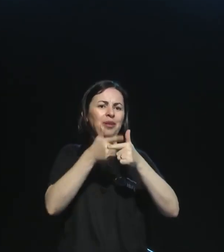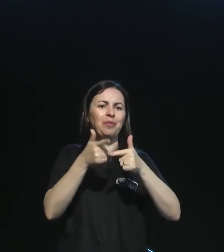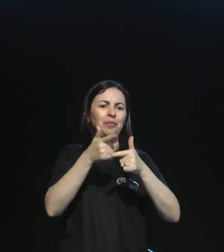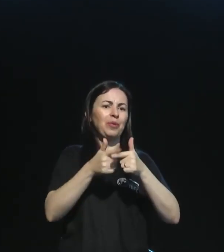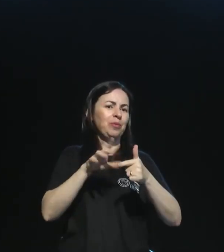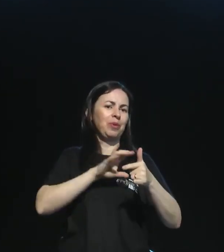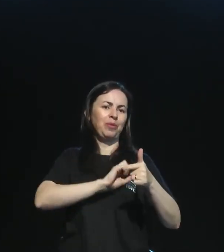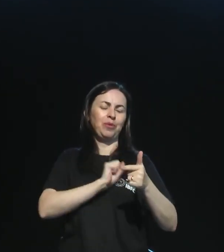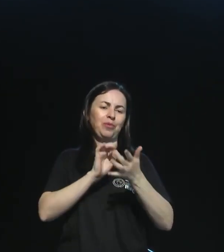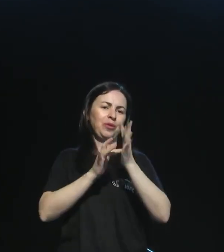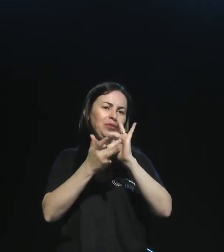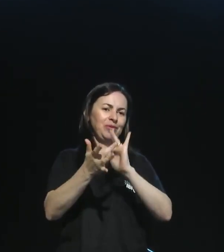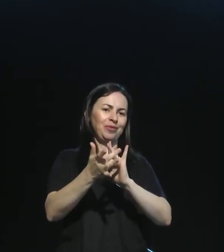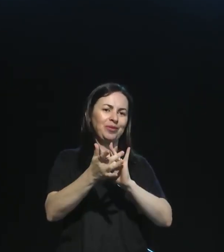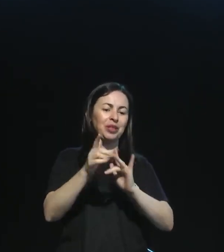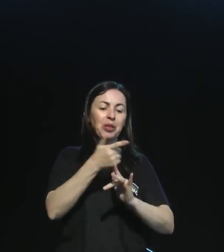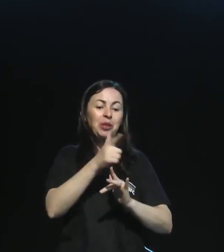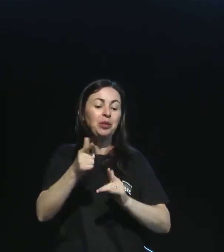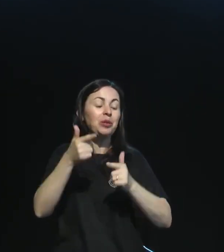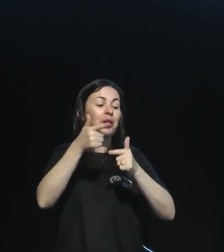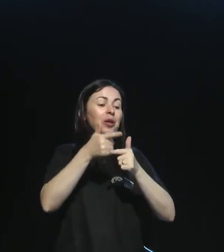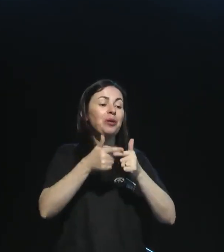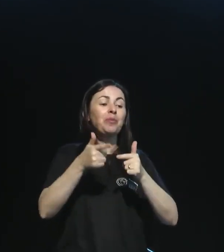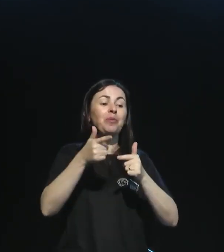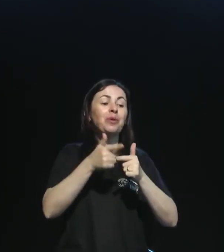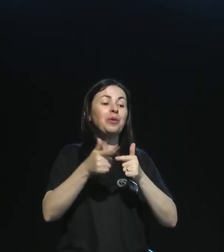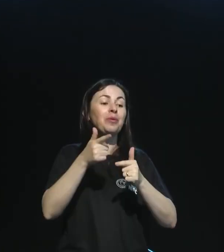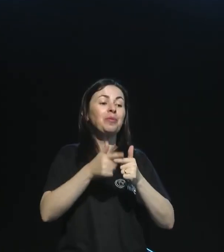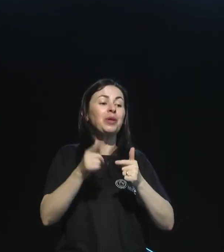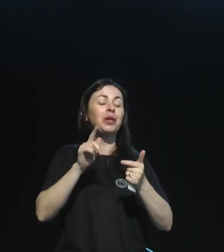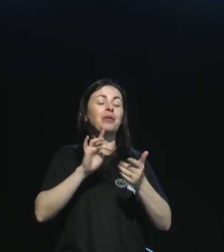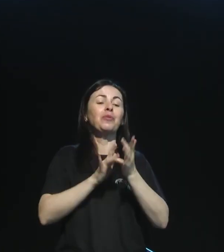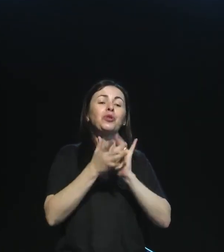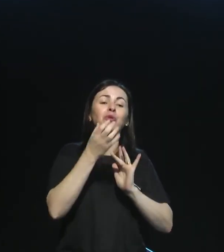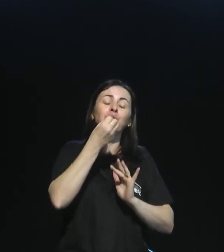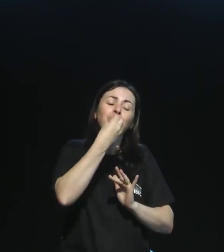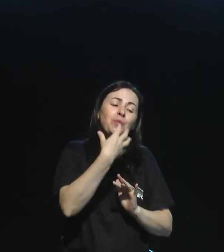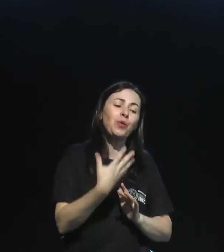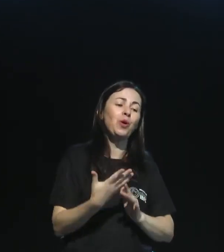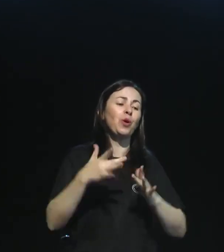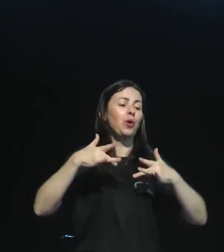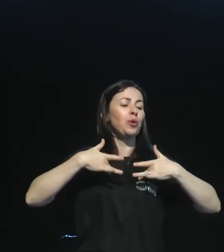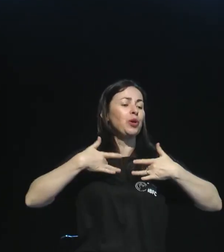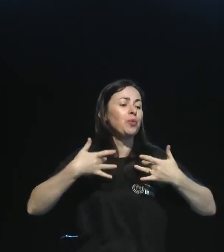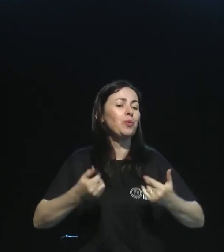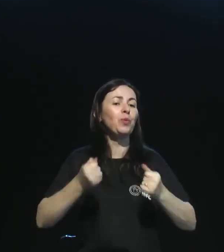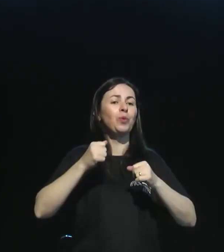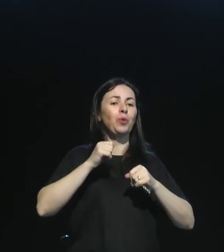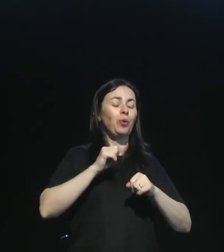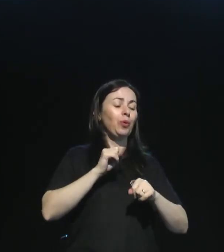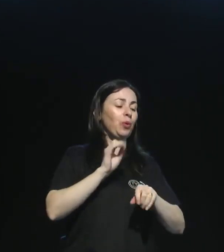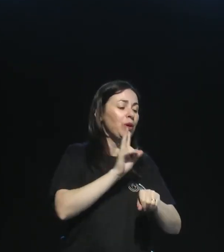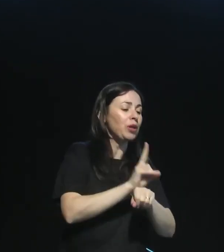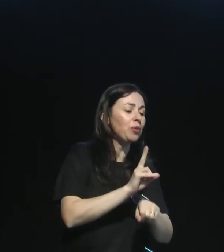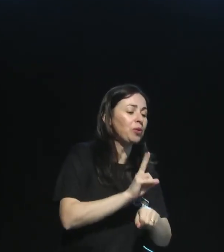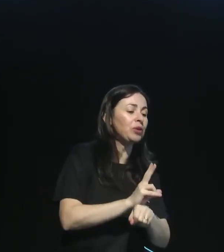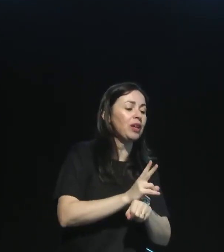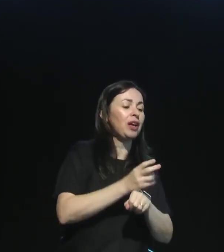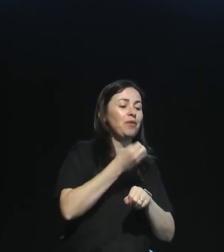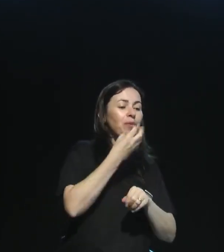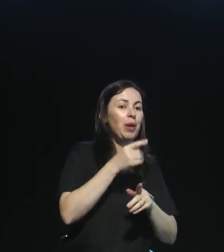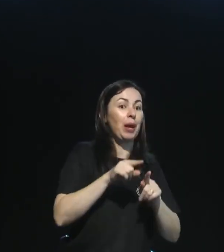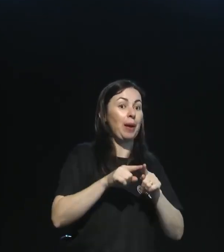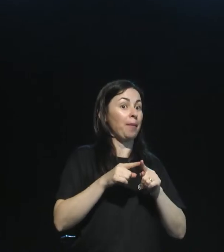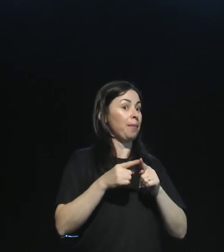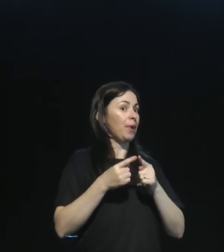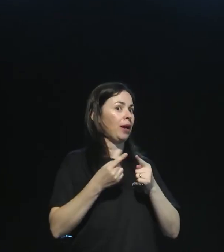Jesus. Eles não têm problema nenhum com Jesus bondoso, que curava, que recebia, que tratava todo mundo bem. Mas quando